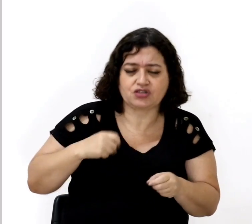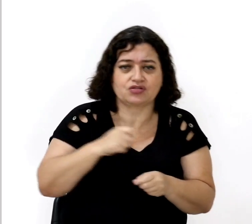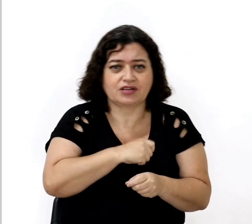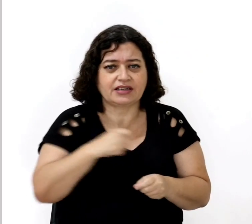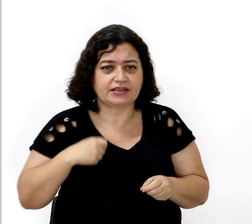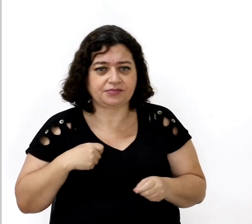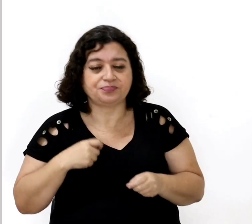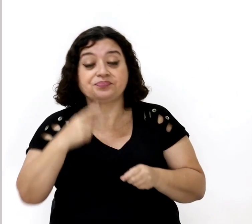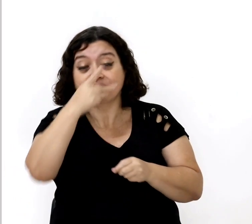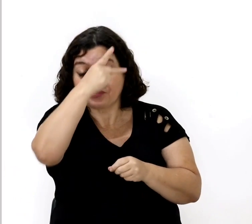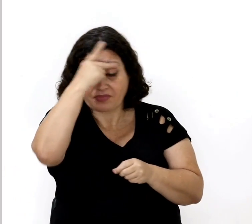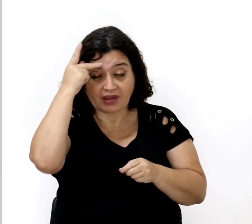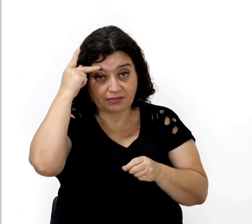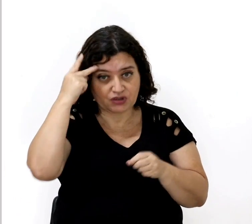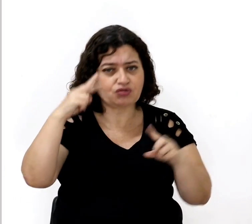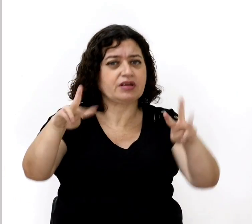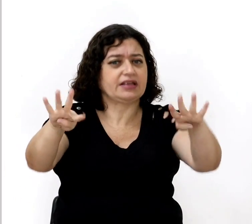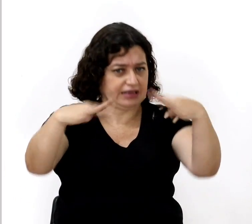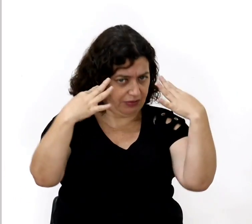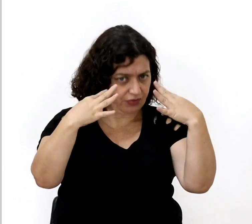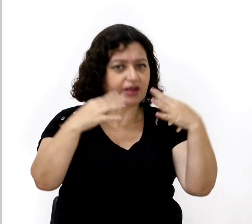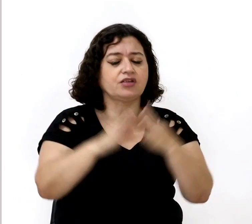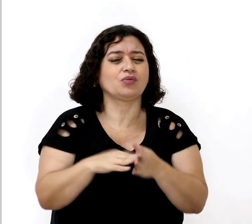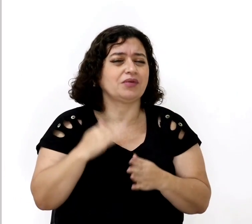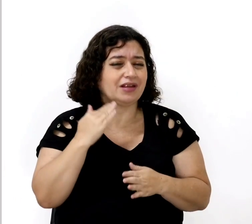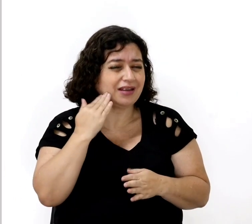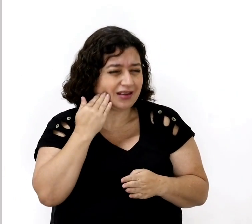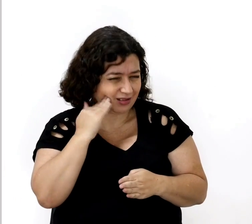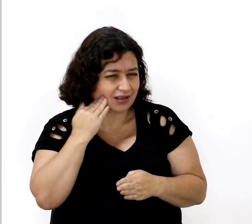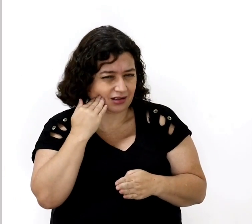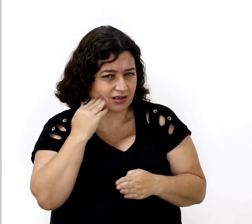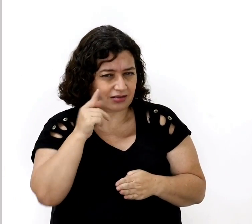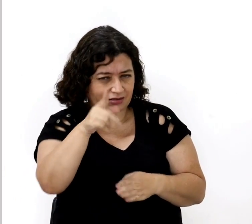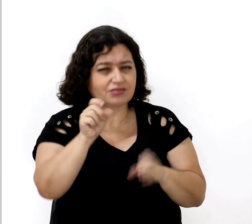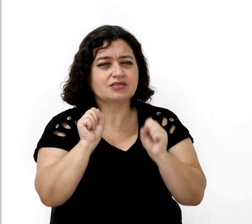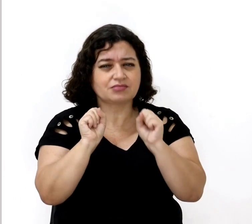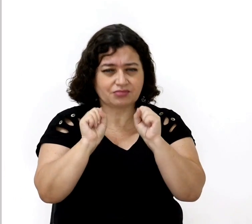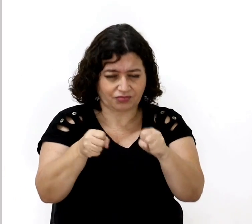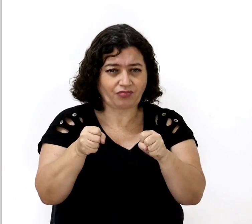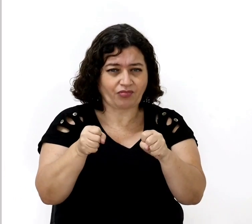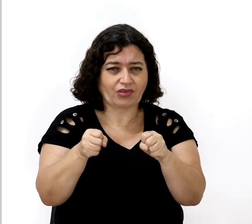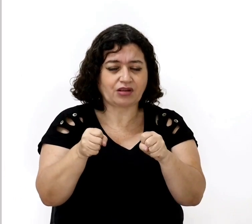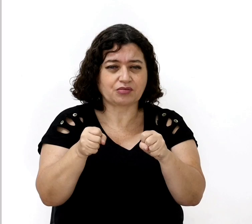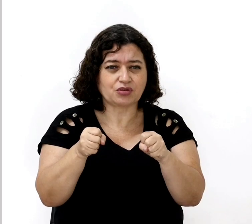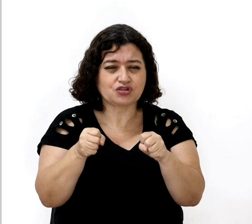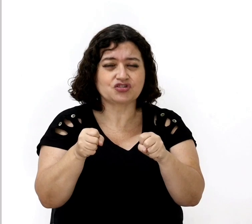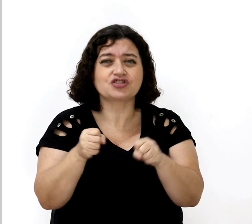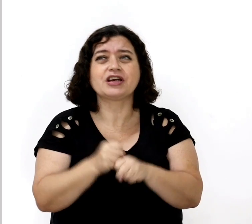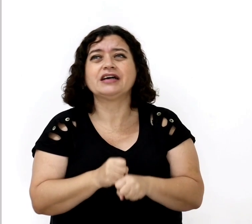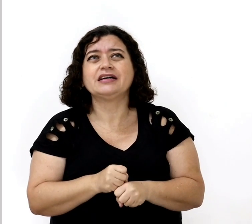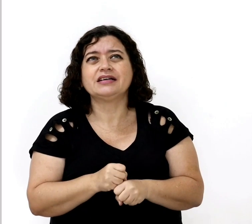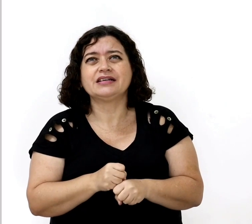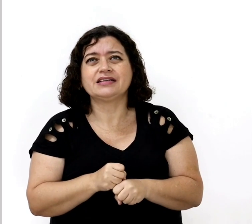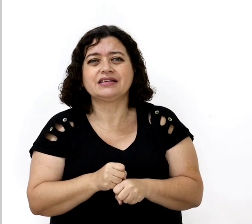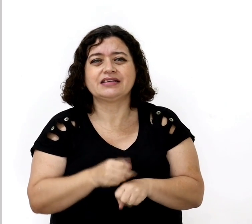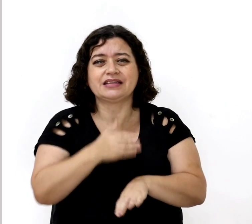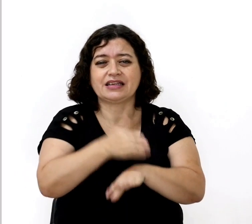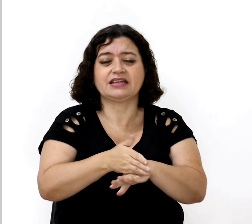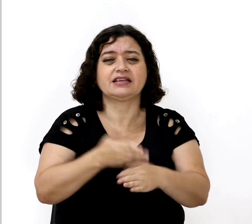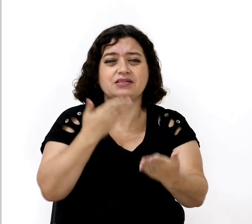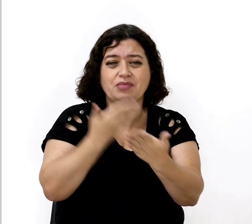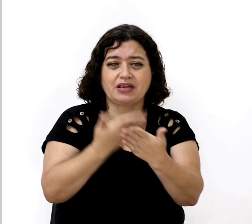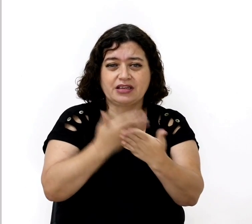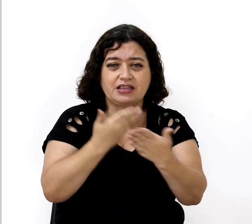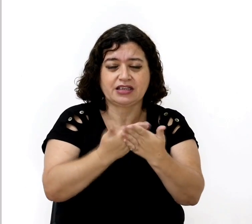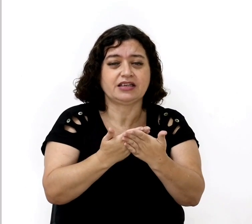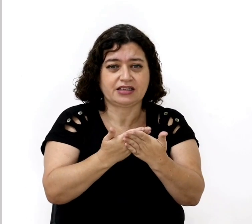até para quem está nos assistindo entender. Inclusive, você pode ter acesso aí nesse